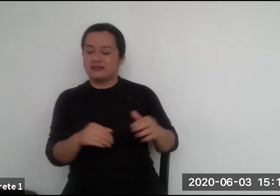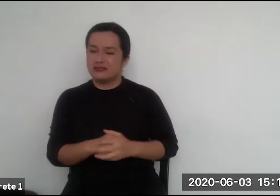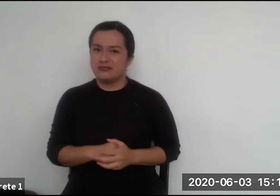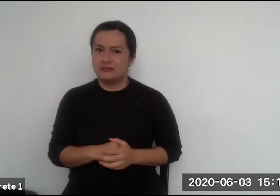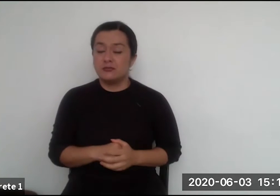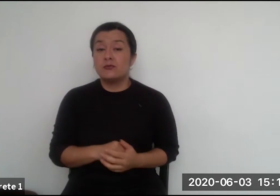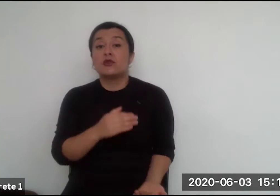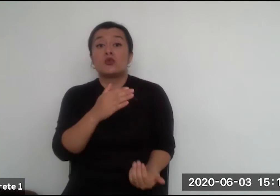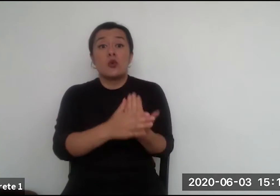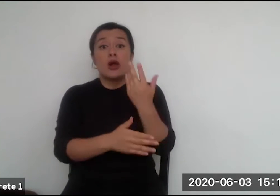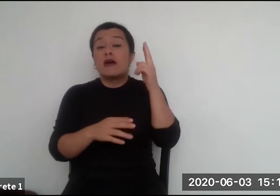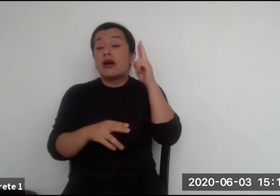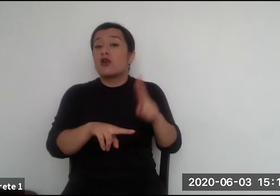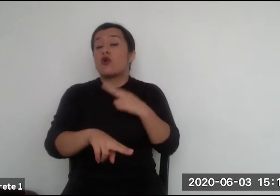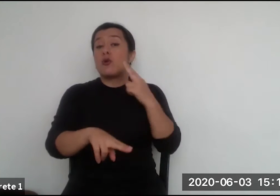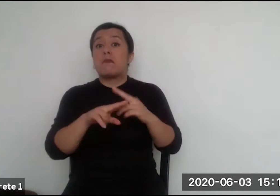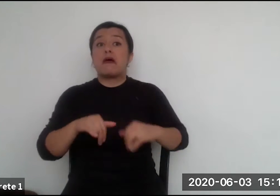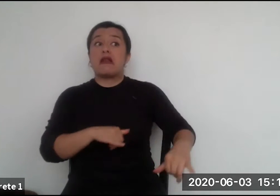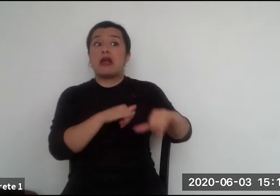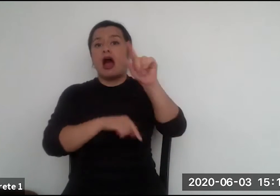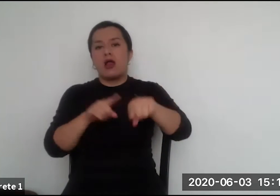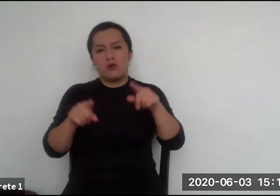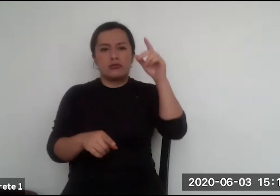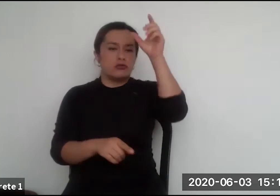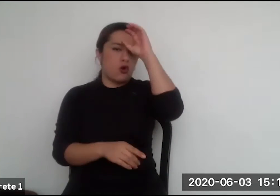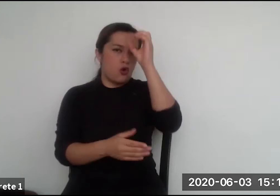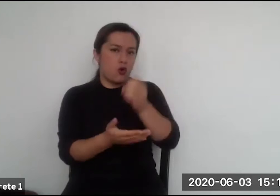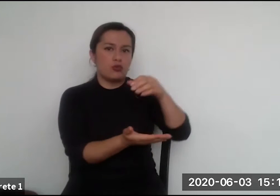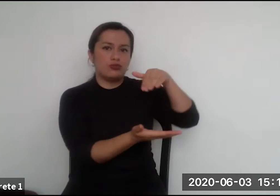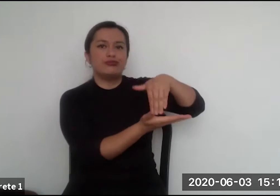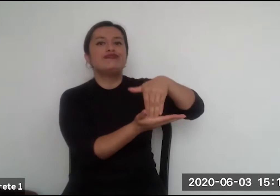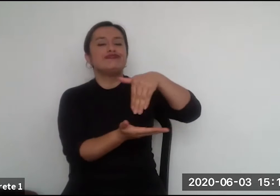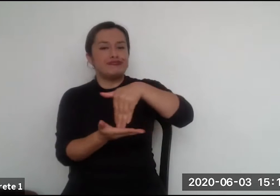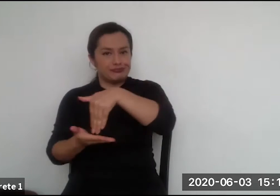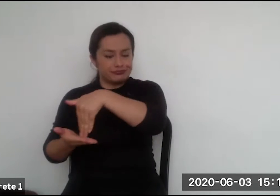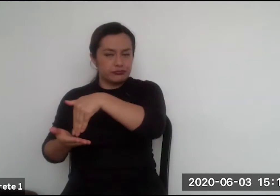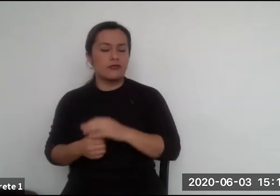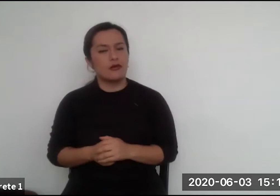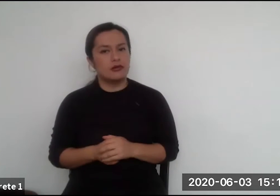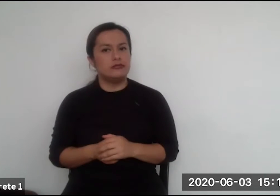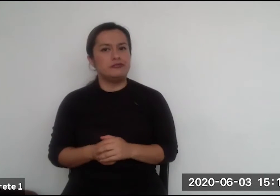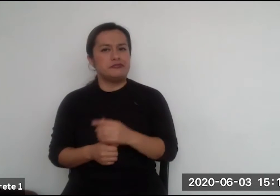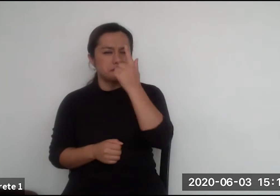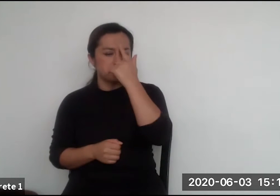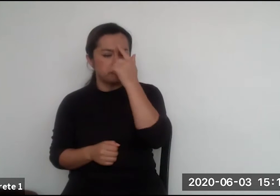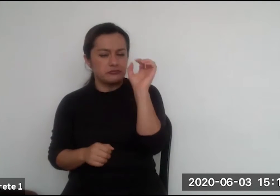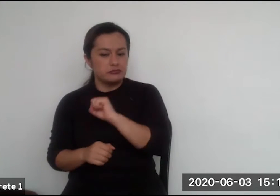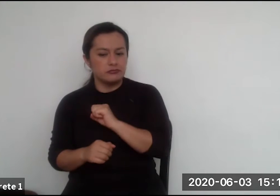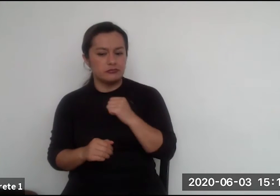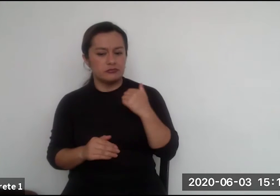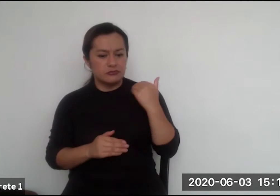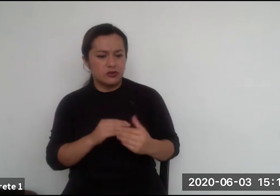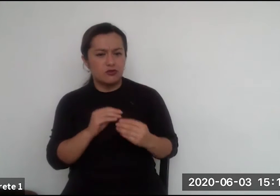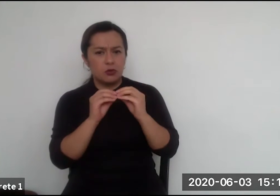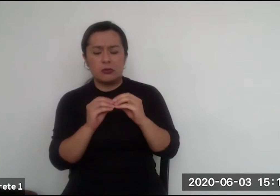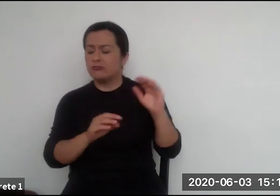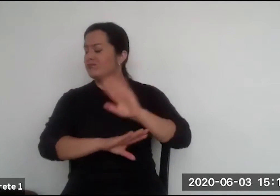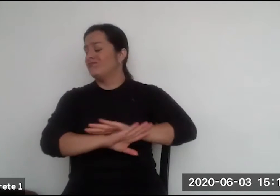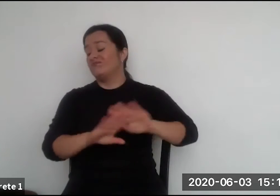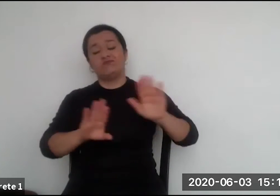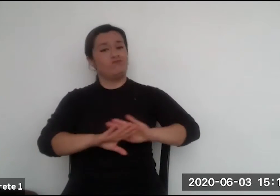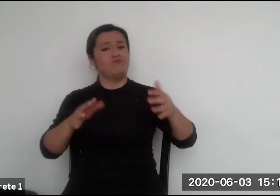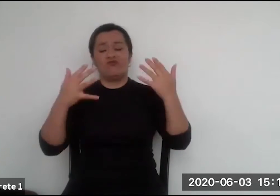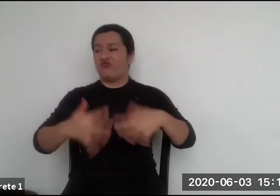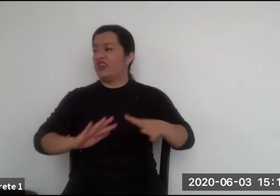posturas distintas, algunas como una tendencia un tanto apocalíptica,